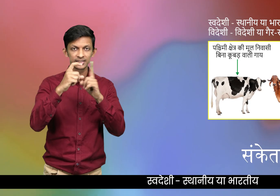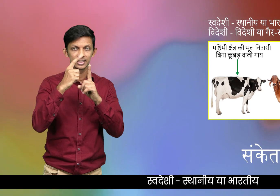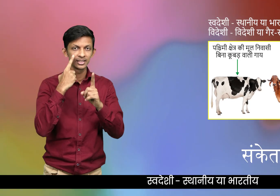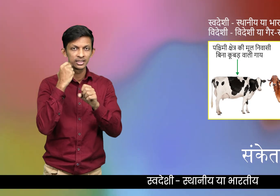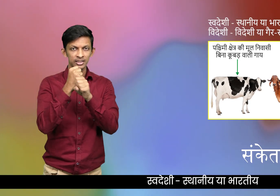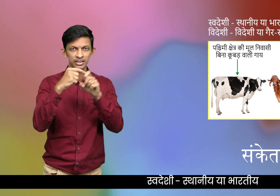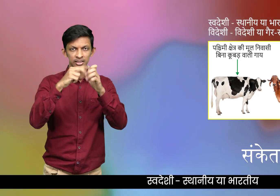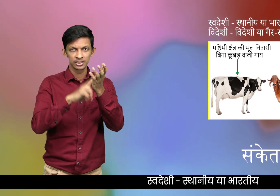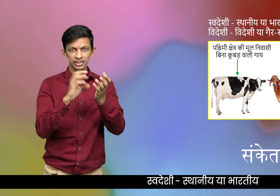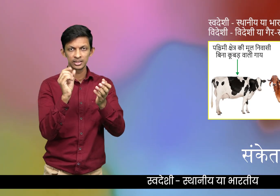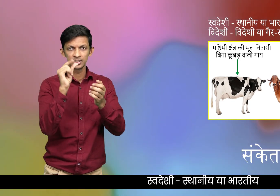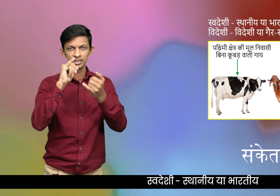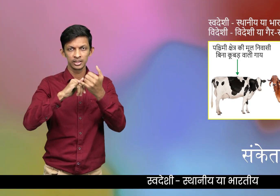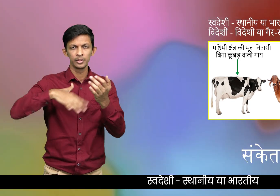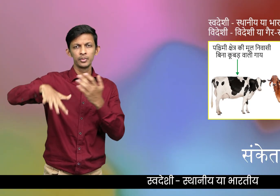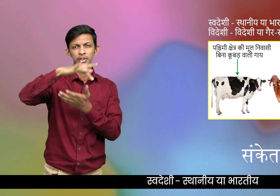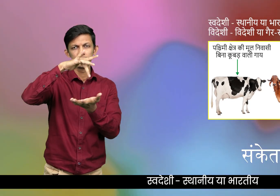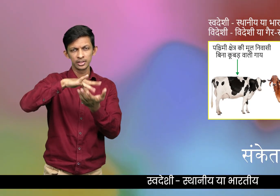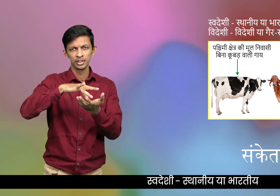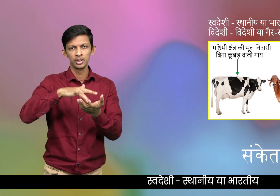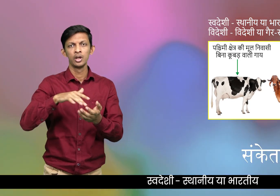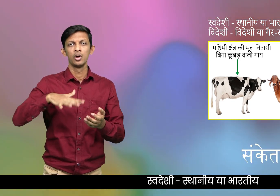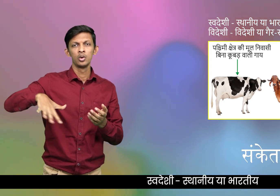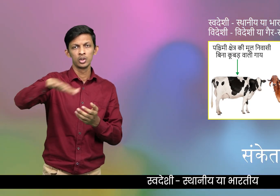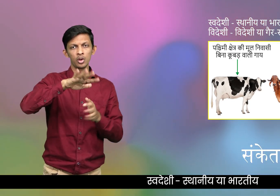स्वदेशी, स्थानीय या भारतीय,